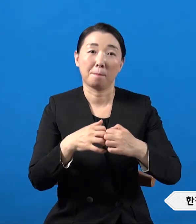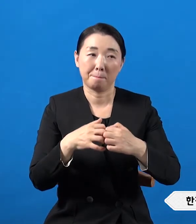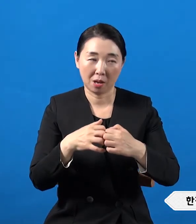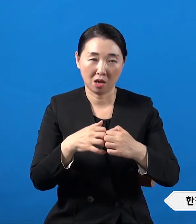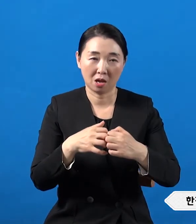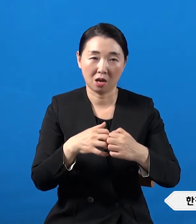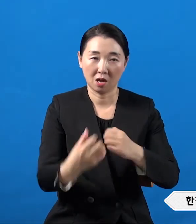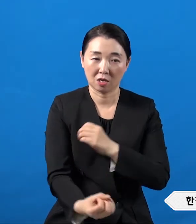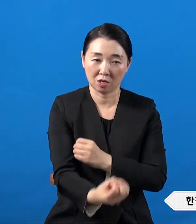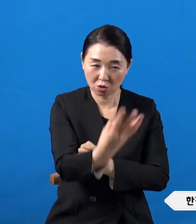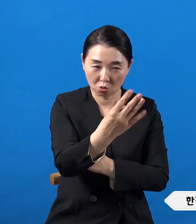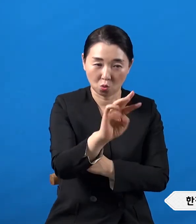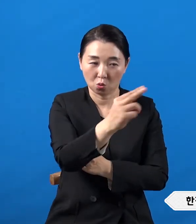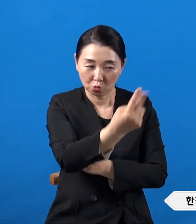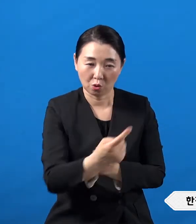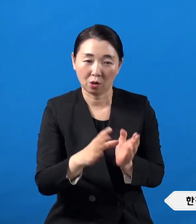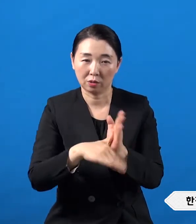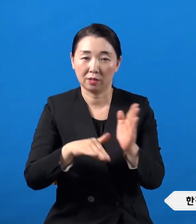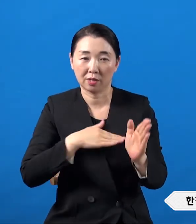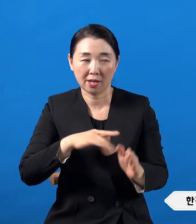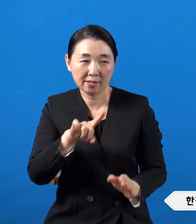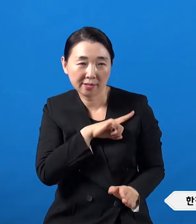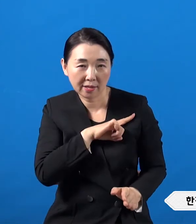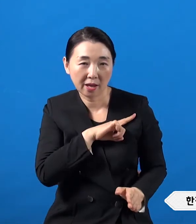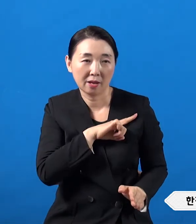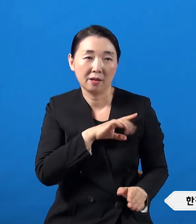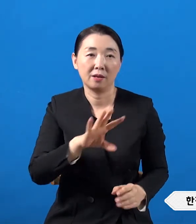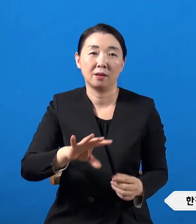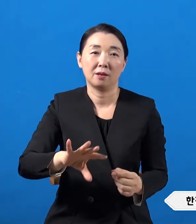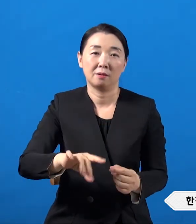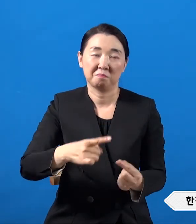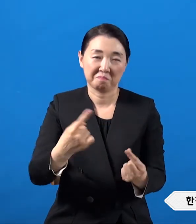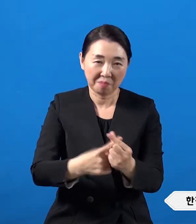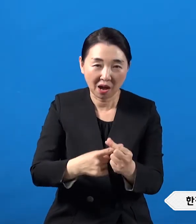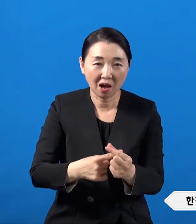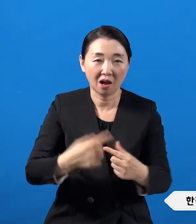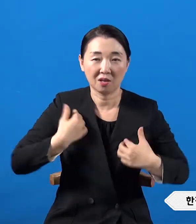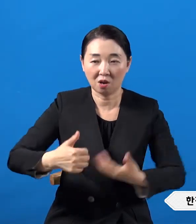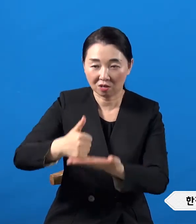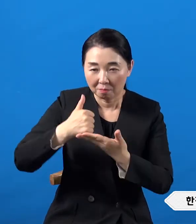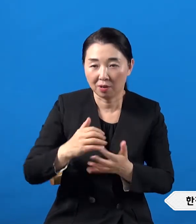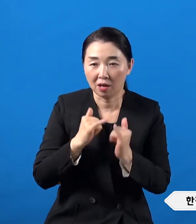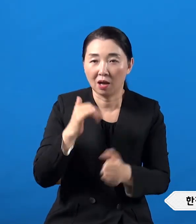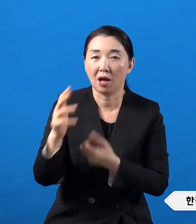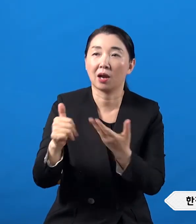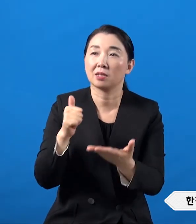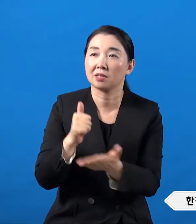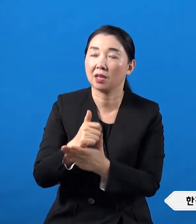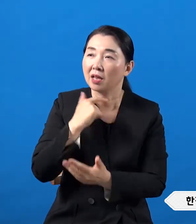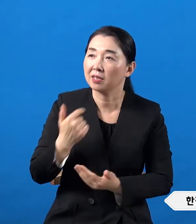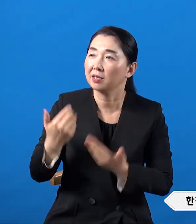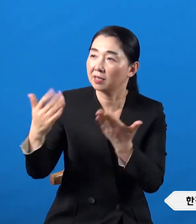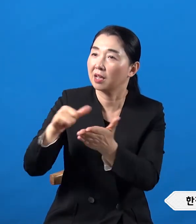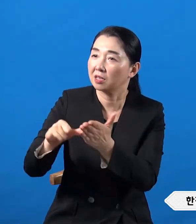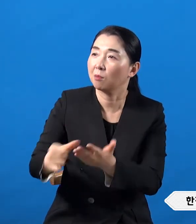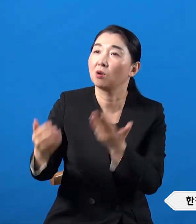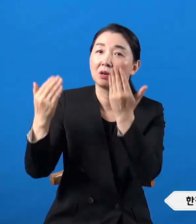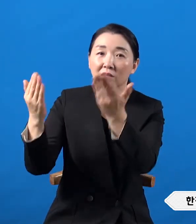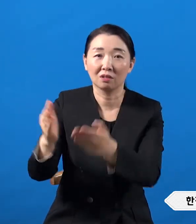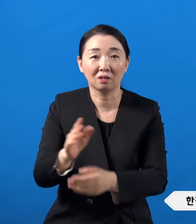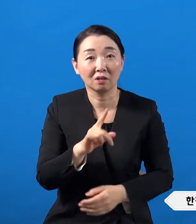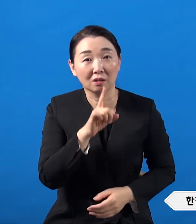전쟁에서 이기고 돌아올 때에 나를 제일 먼저 영접하는 사람은 그 사람을 하나님께 희생